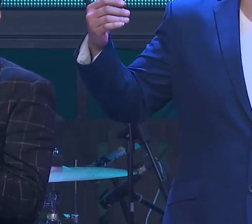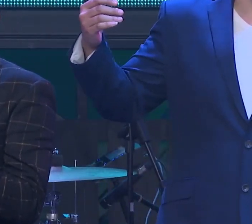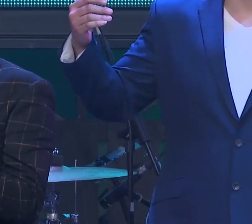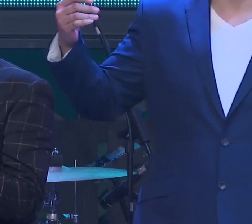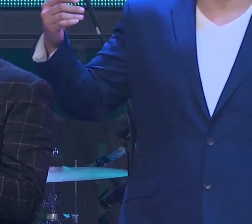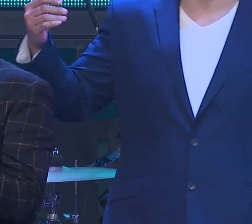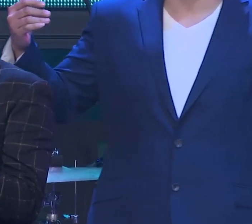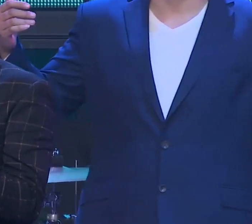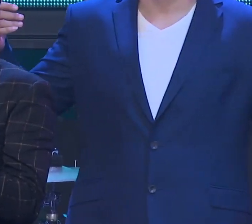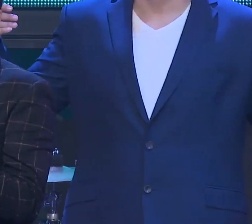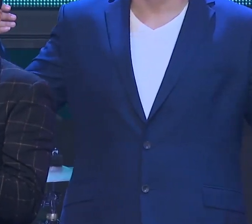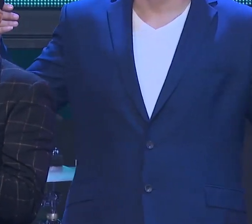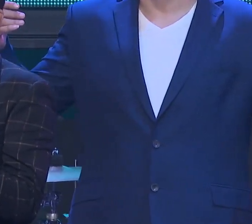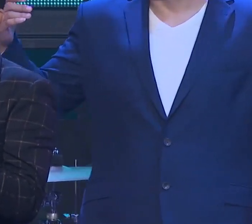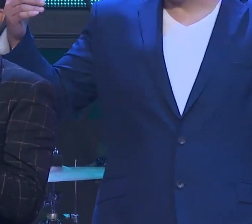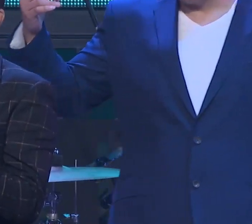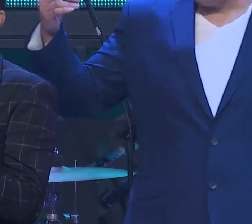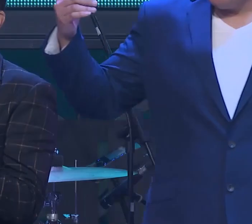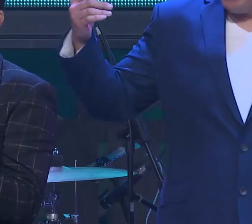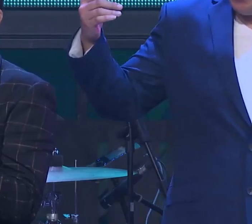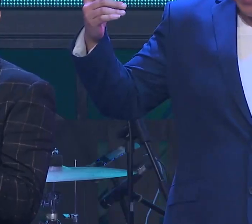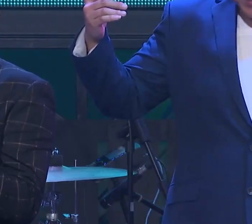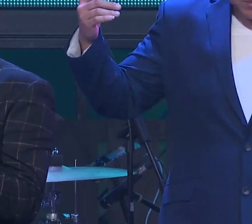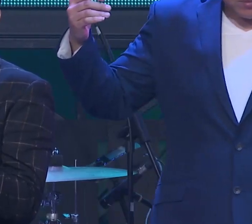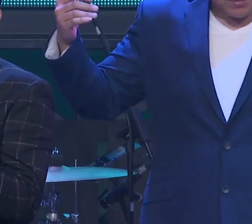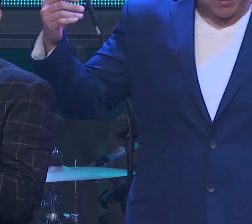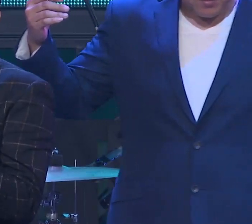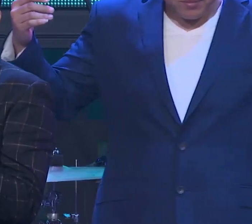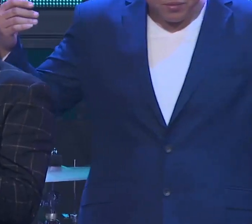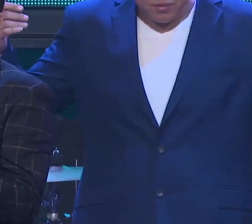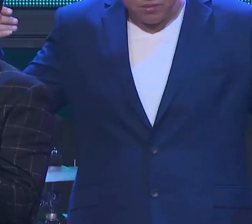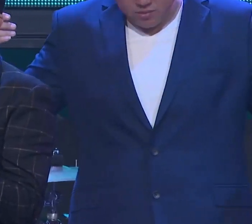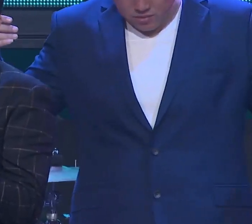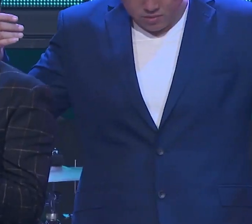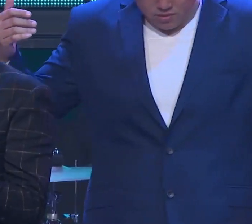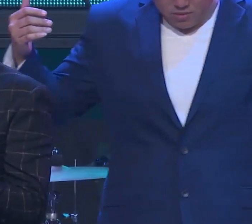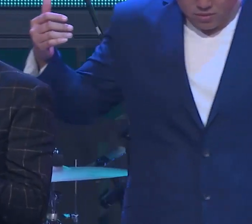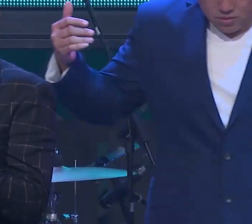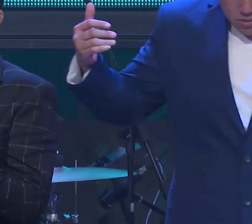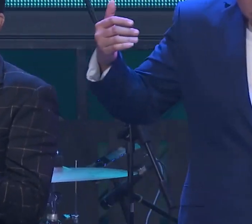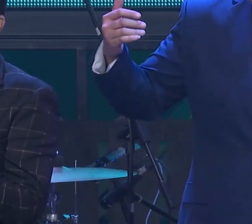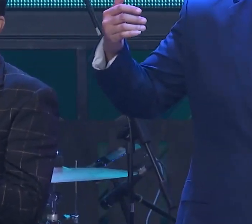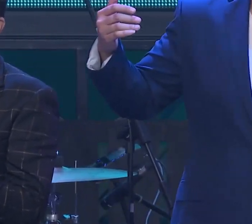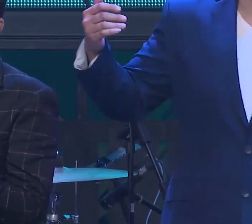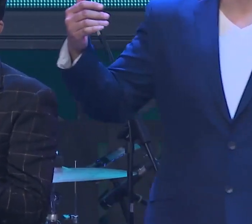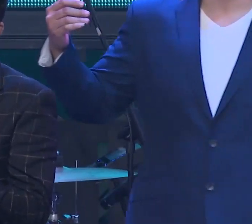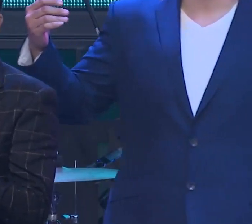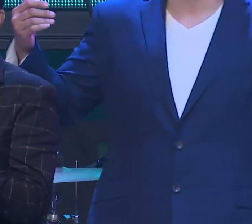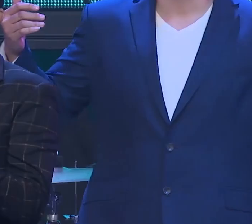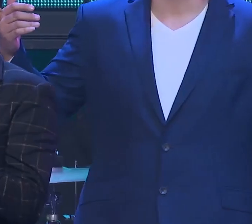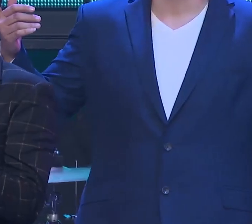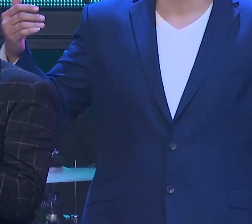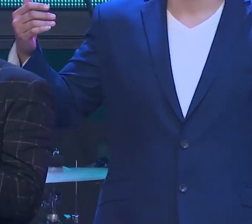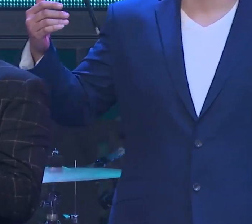Tuhan. Sungguh-sungguh mereka bekerja bukan untuk diri mereka sendiri, tetapi untuk kemajuan bagi bangsa ini, bagi kota ini